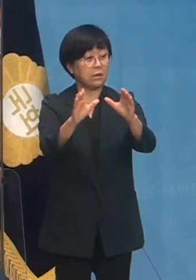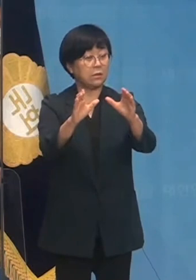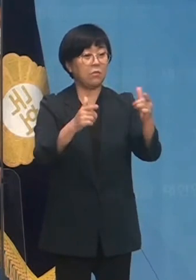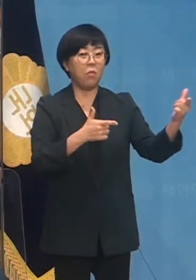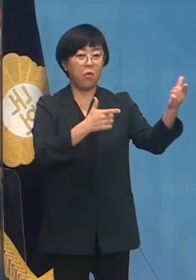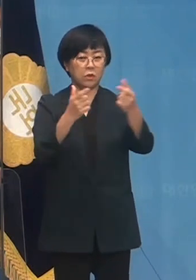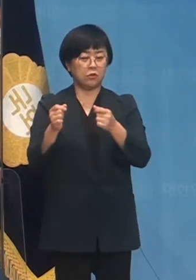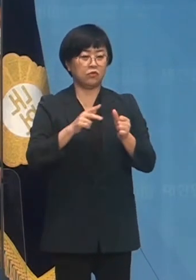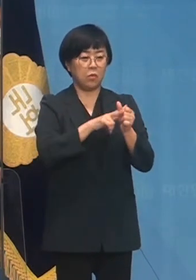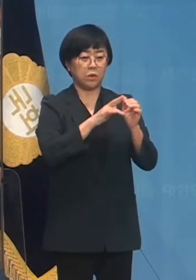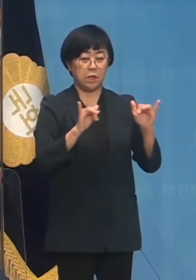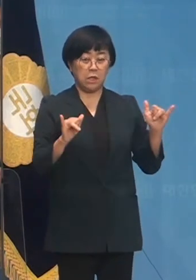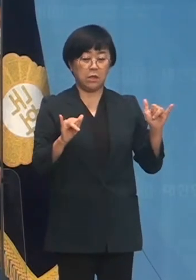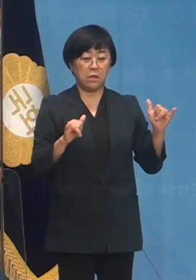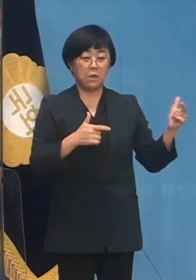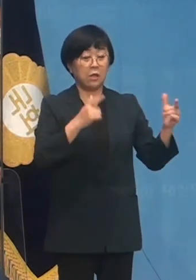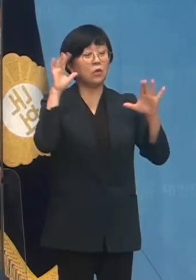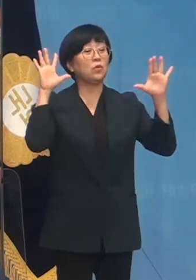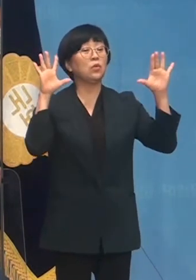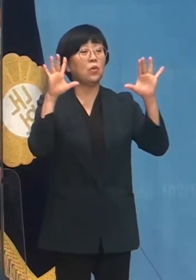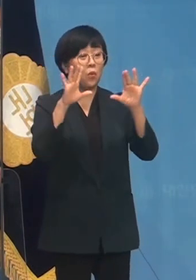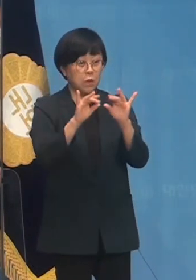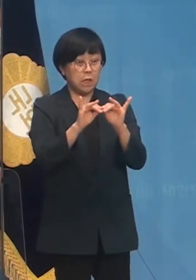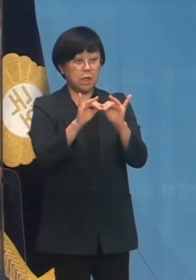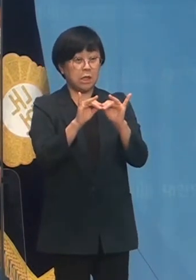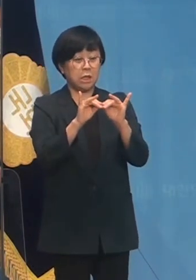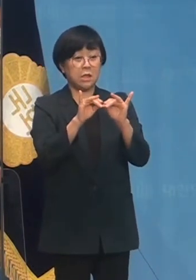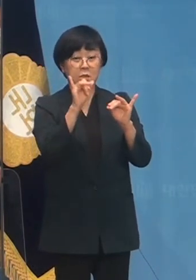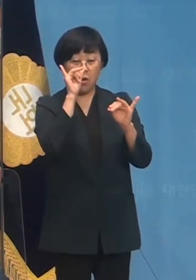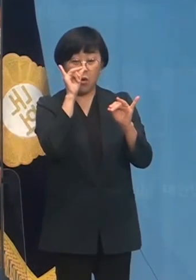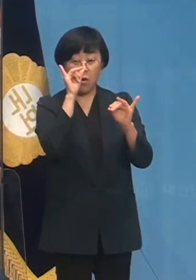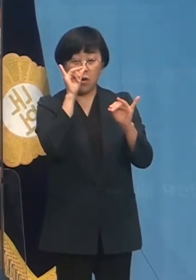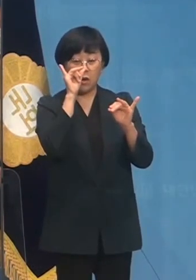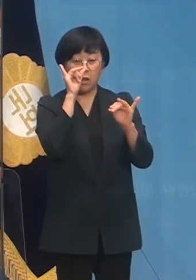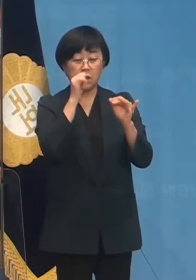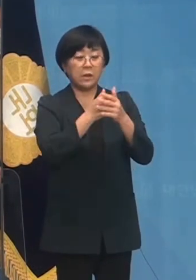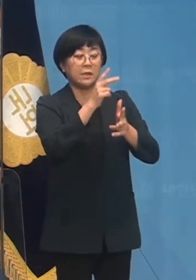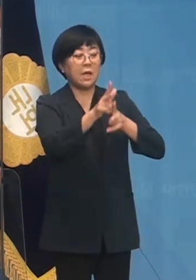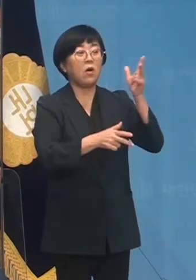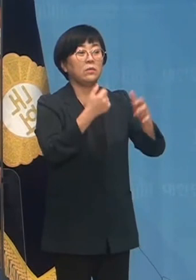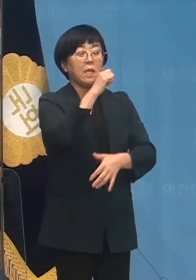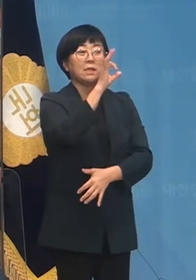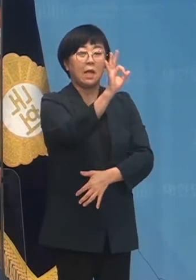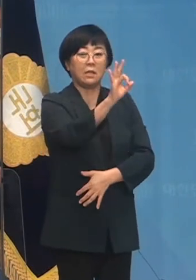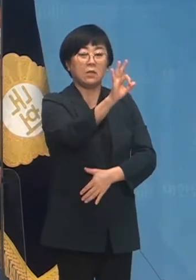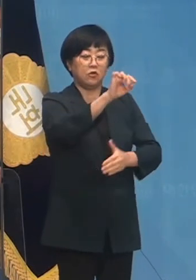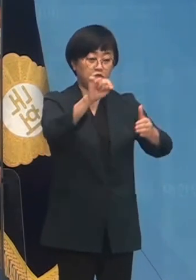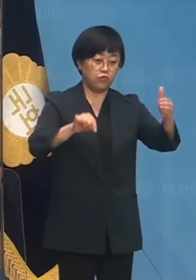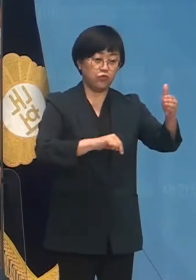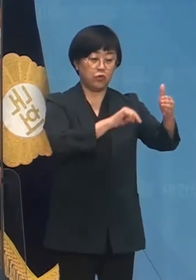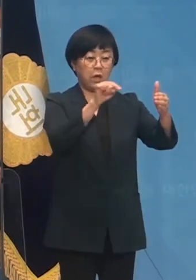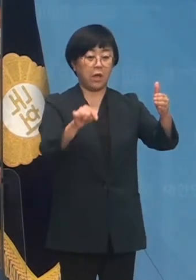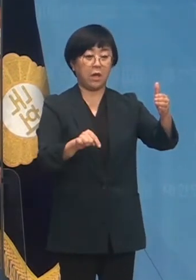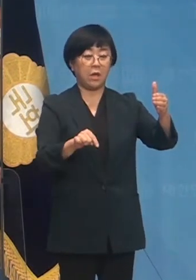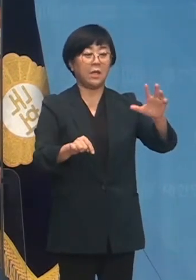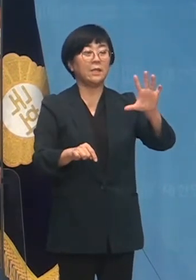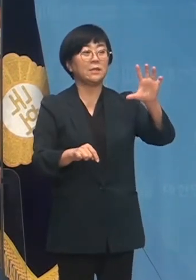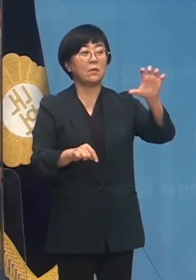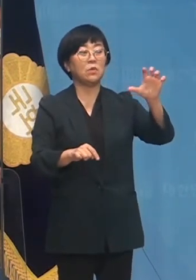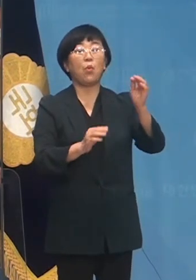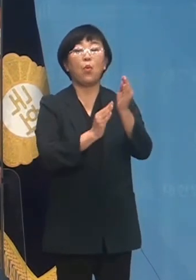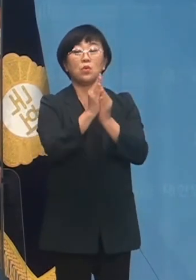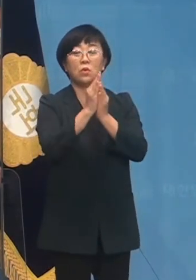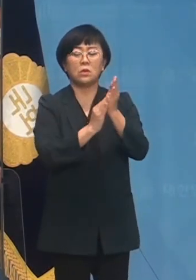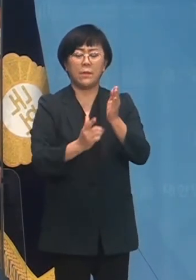모든 후보들이 동의를 하면 사업 예산 중에서 우선 35조